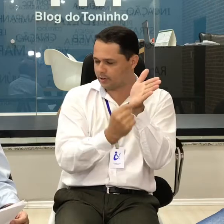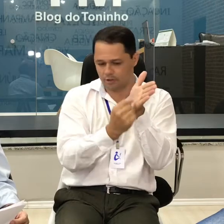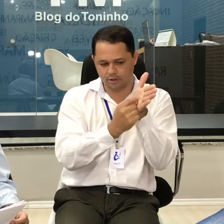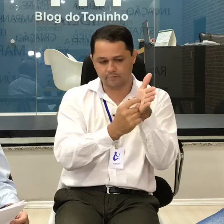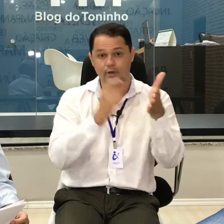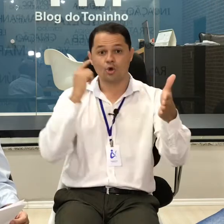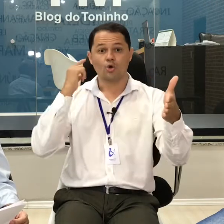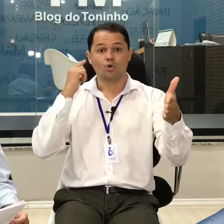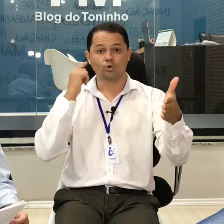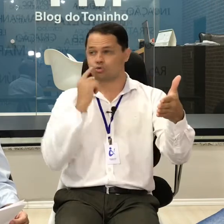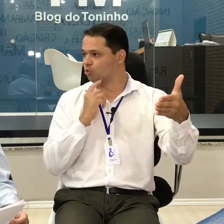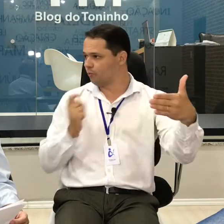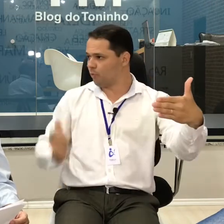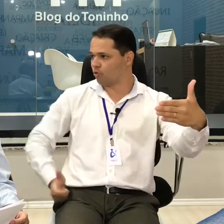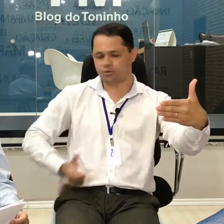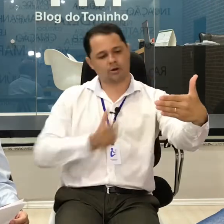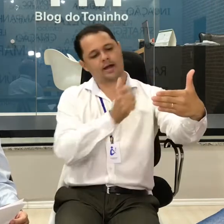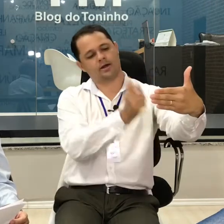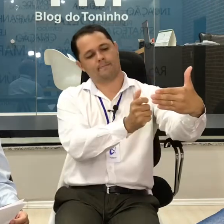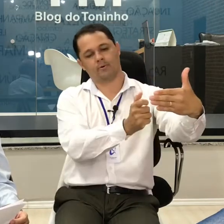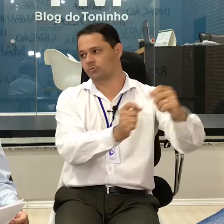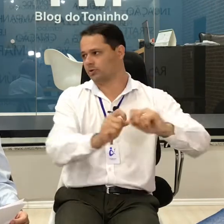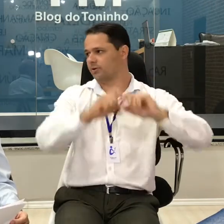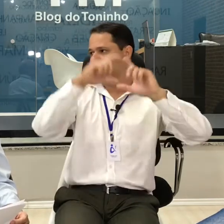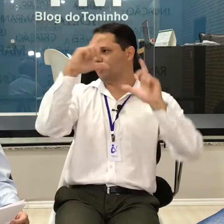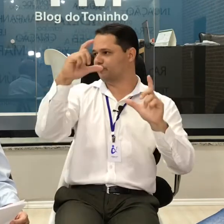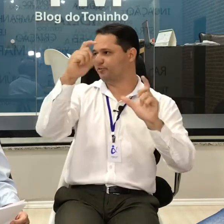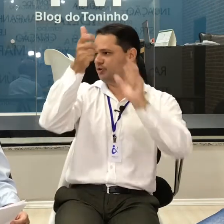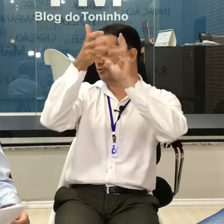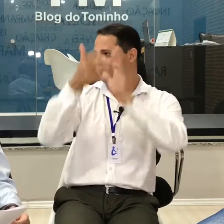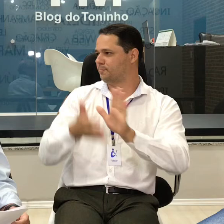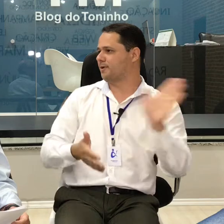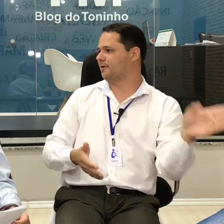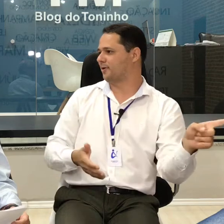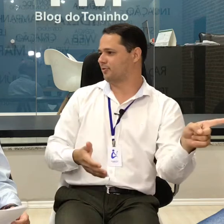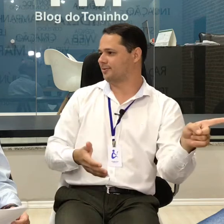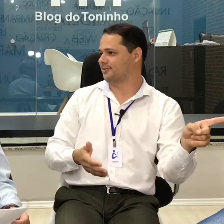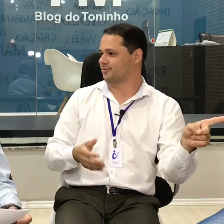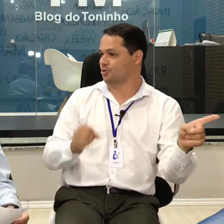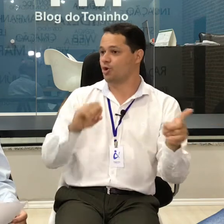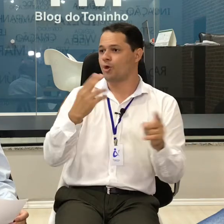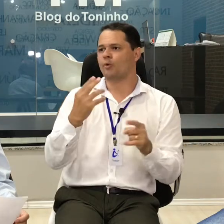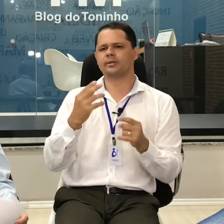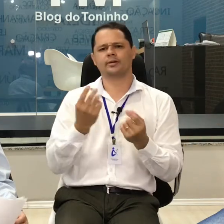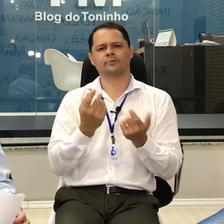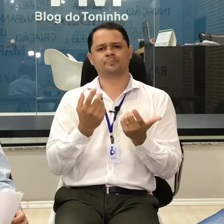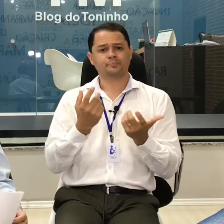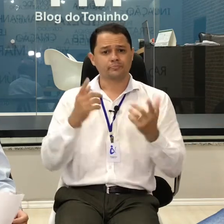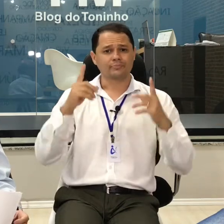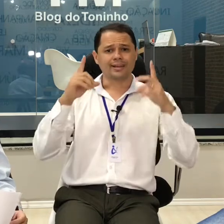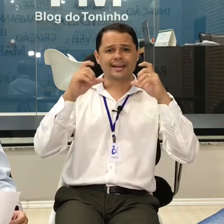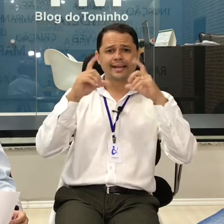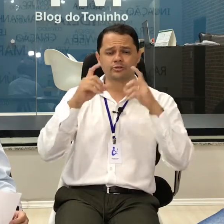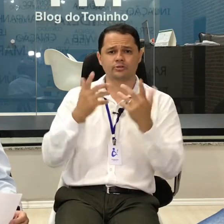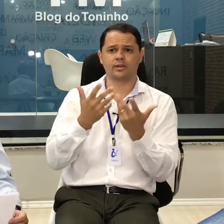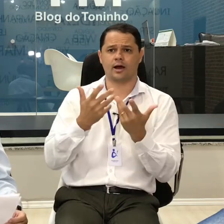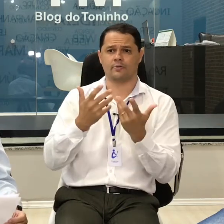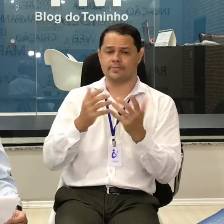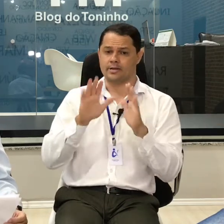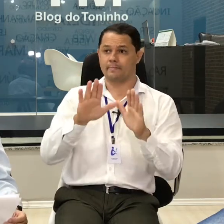pequenininho, o surdo com o celular aponta, vem o vídeo explicando aquela informação. Ou então, na rede social. Mas aí